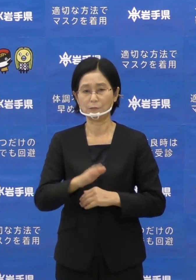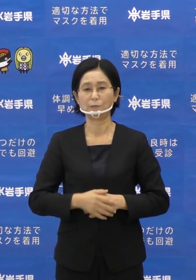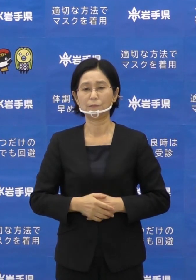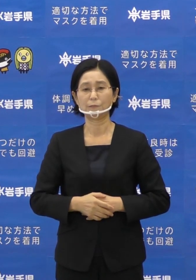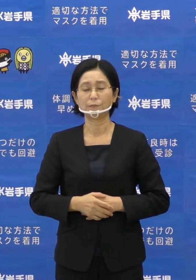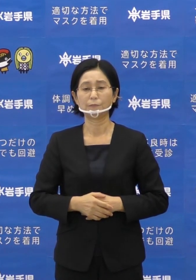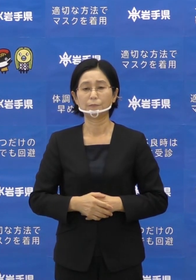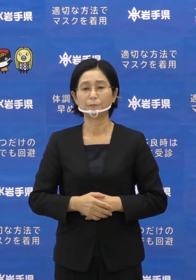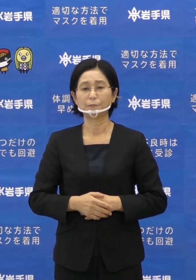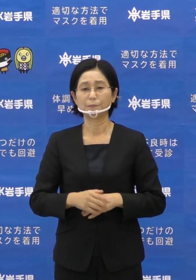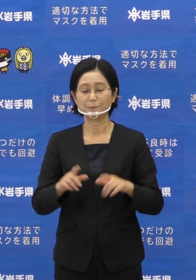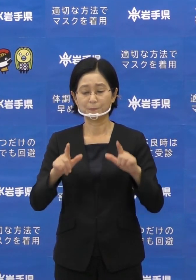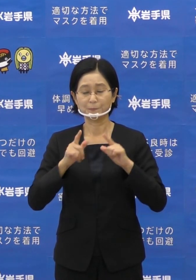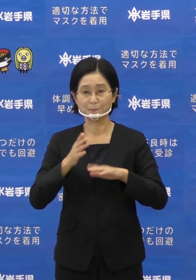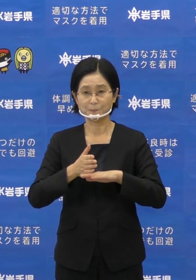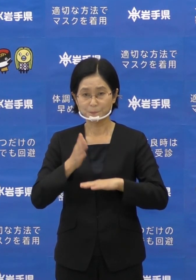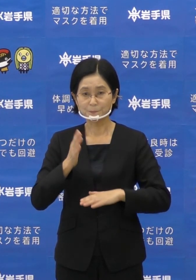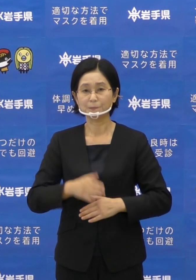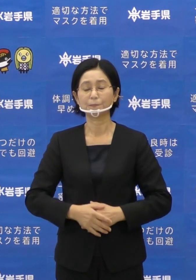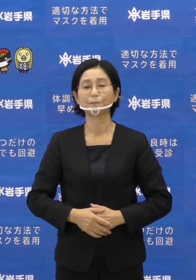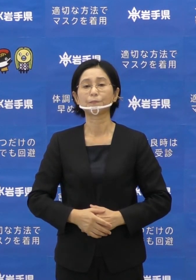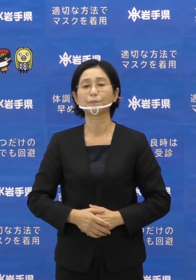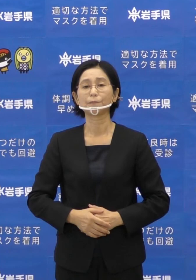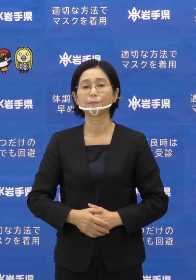ありがとうございます。